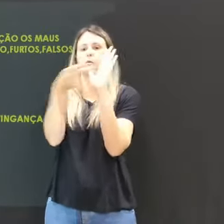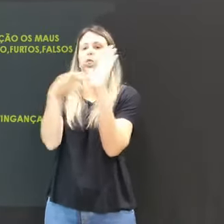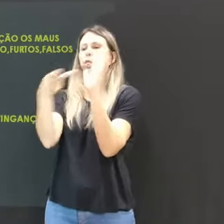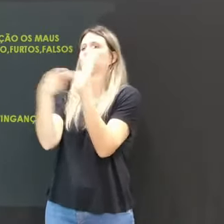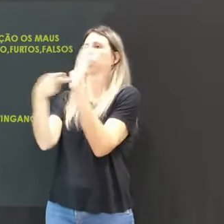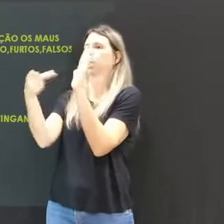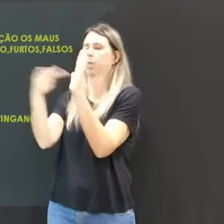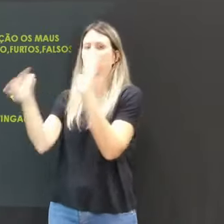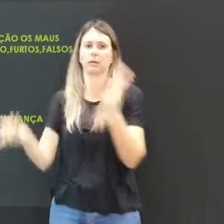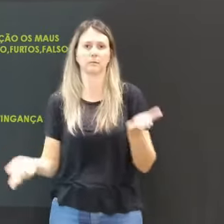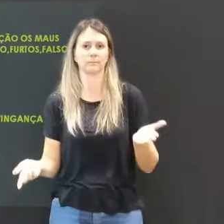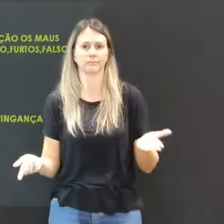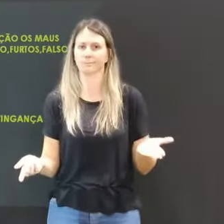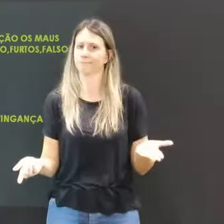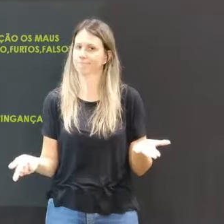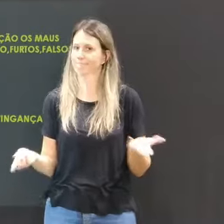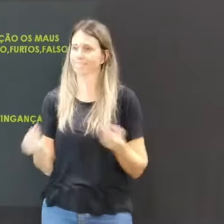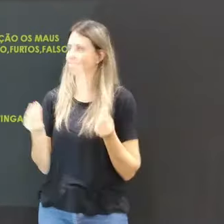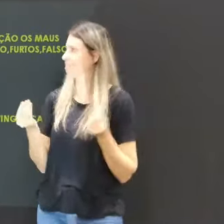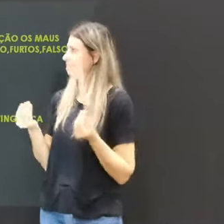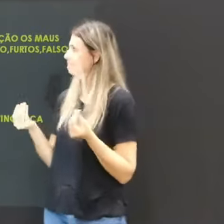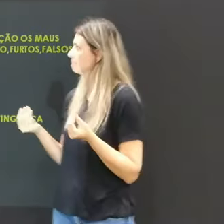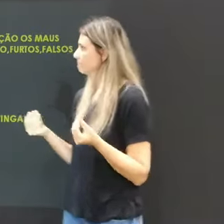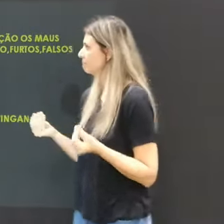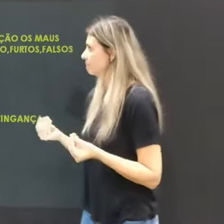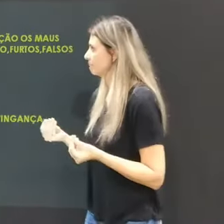surdos usam as mãos para falar, se comunicar. É a mesma coisa.